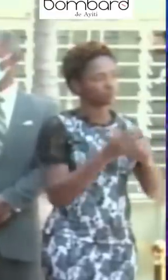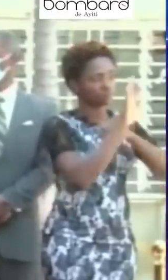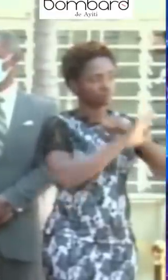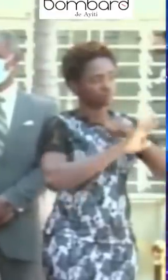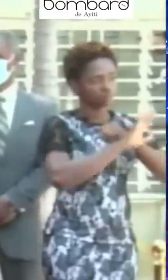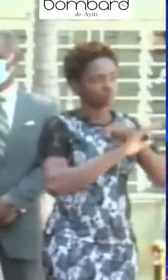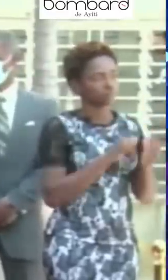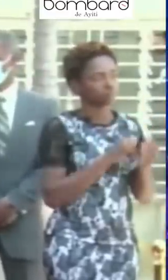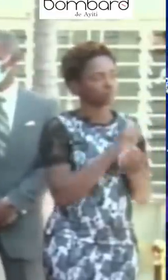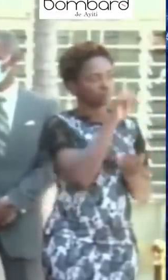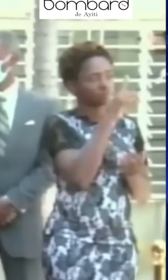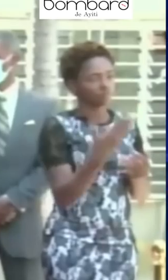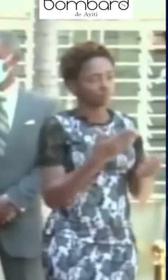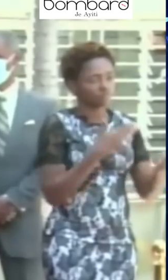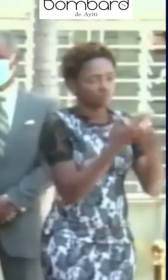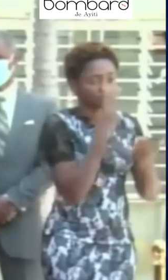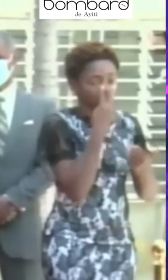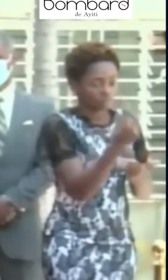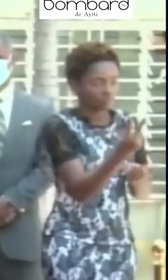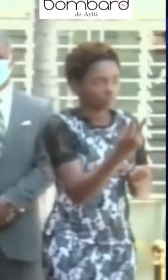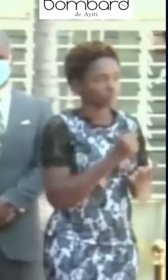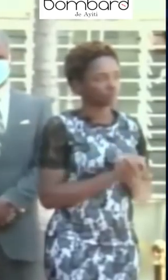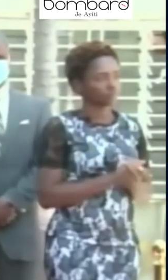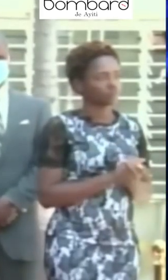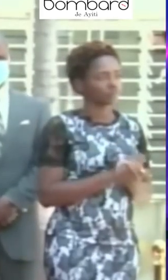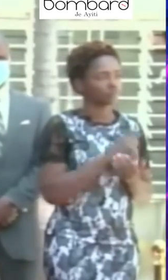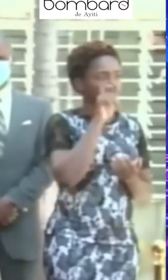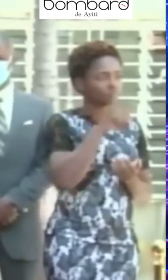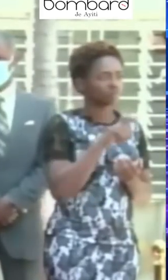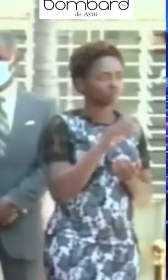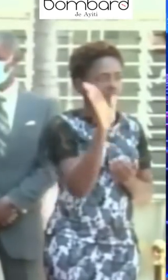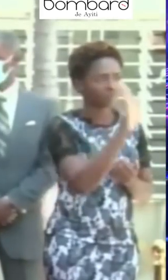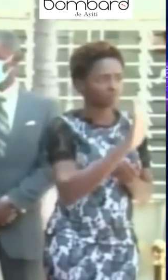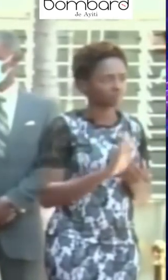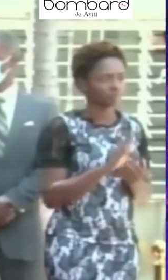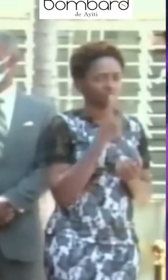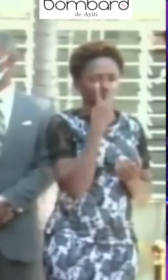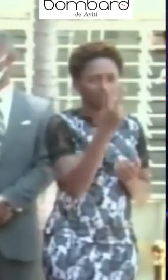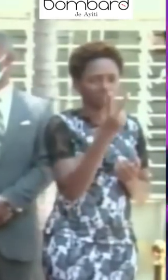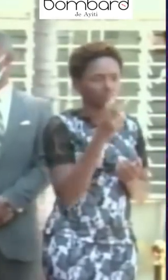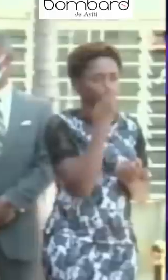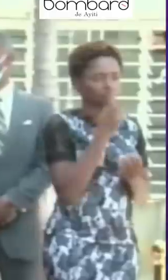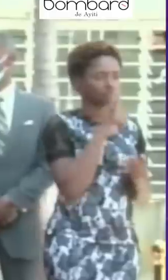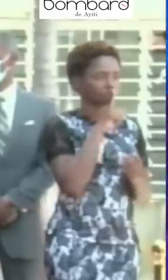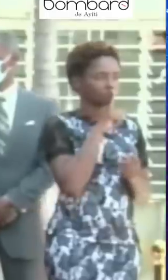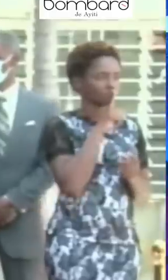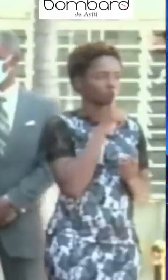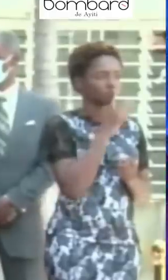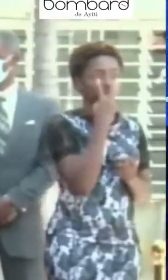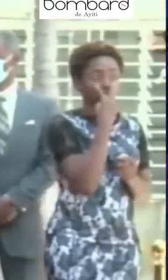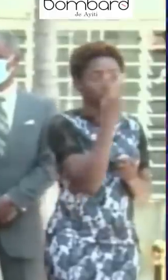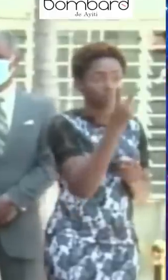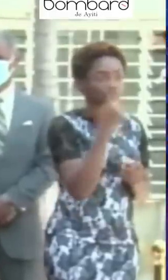sécurité, c'est-à-dire qu'on va arriver devant ou elle, il faut nous suspendre dans les affaires G-Web Bouche PA, c'est